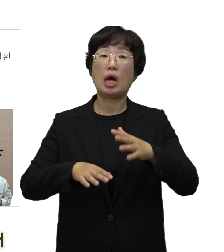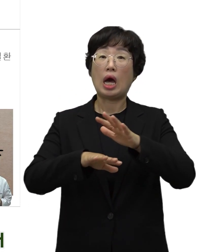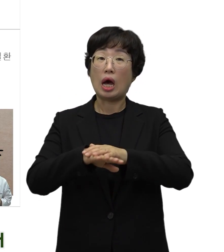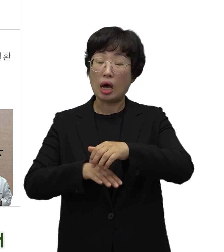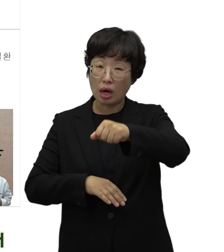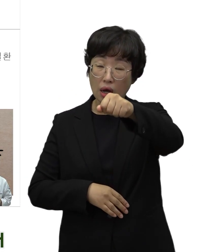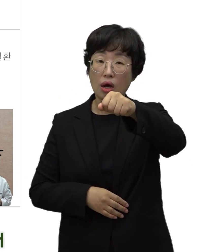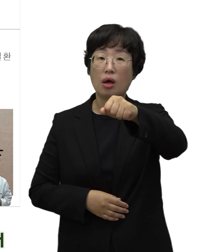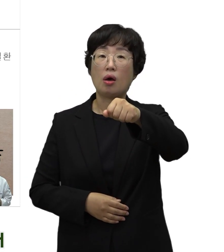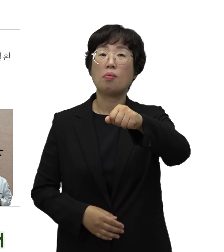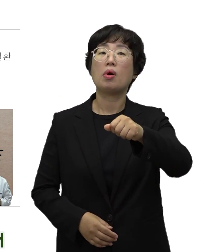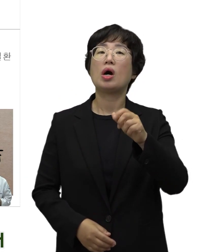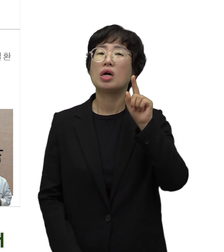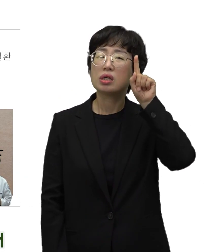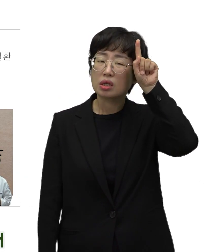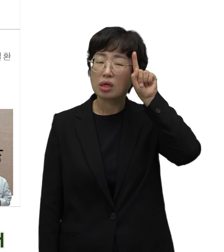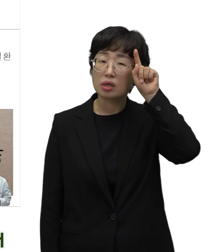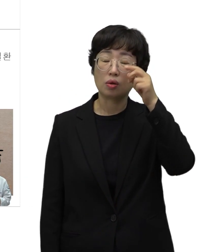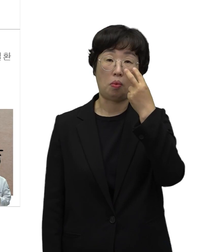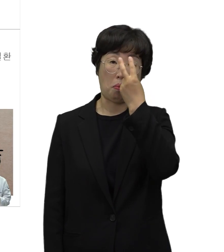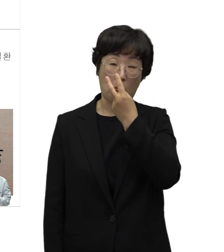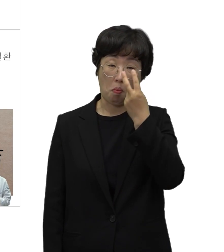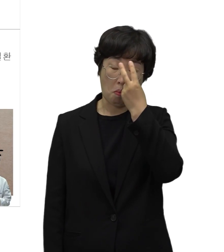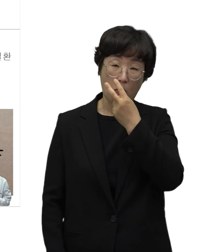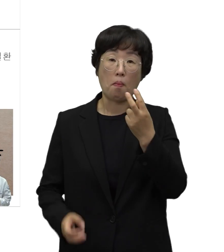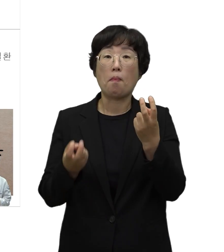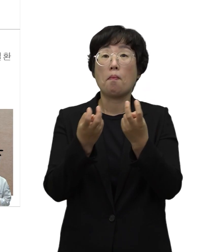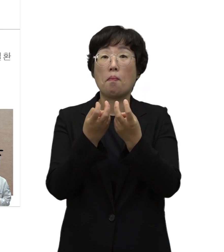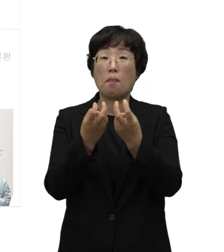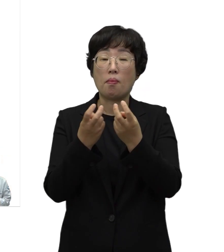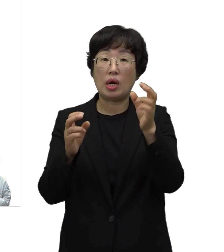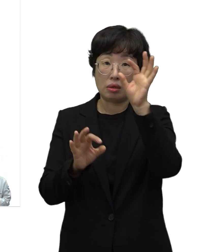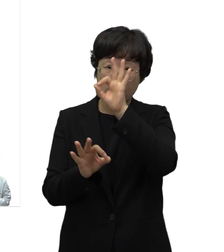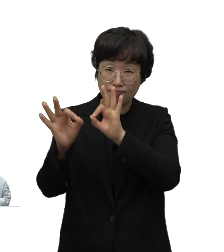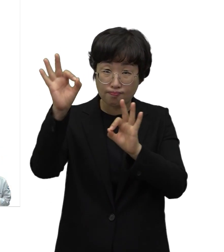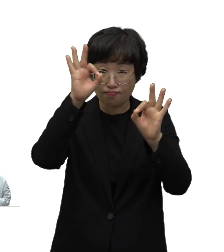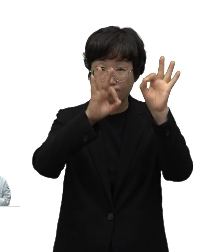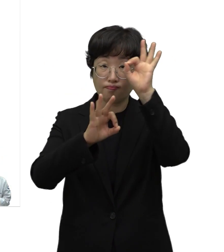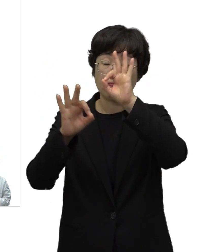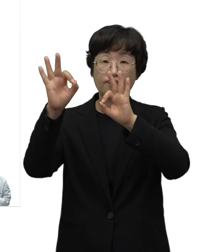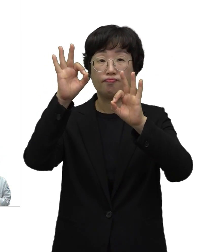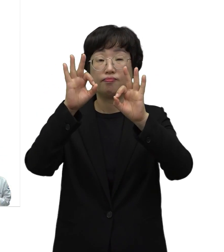나만의 스트레스 관리법을 만드셔서 스트레스를 관리하셔야 되고요.